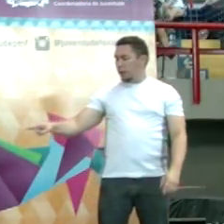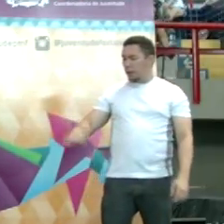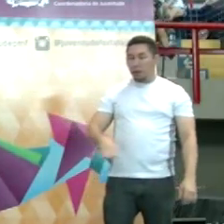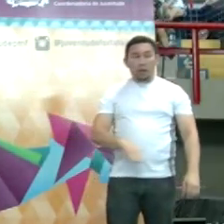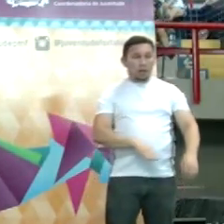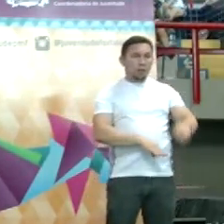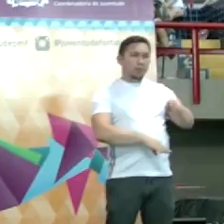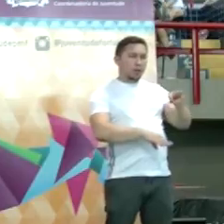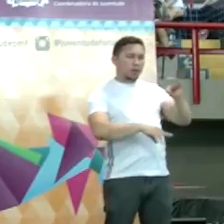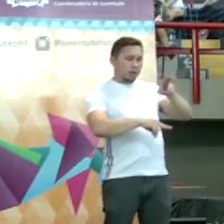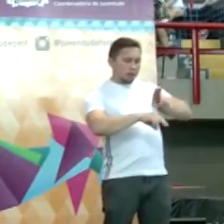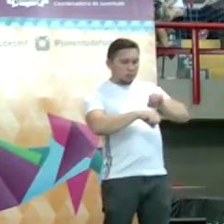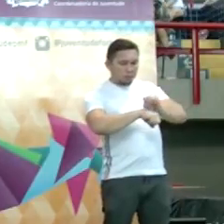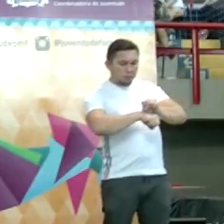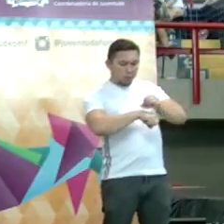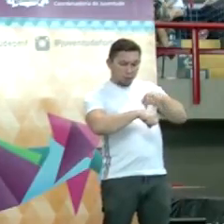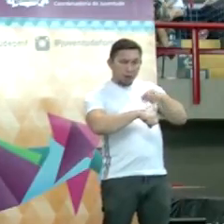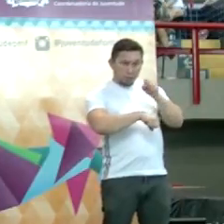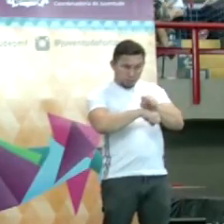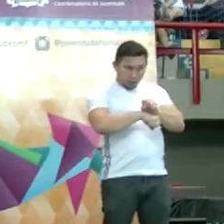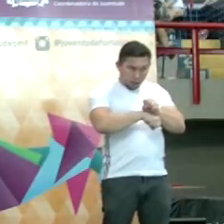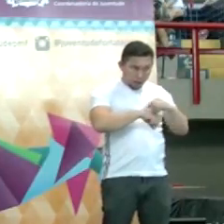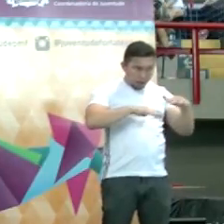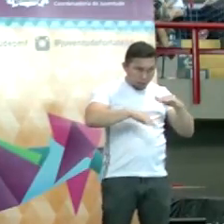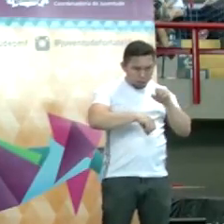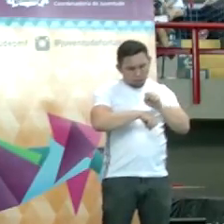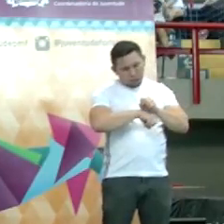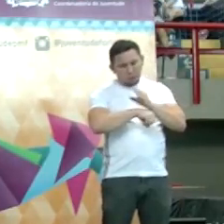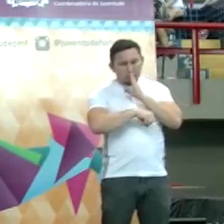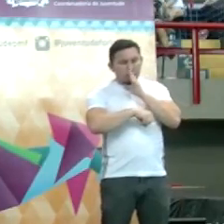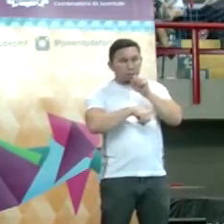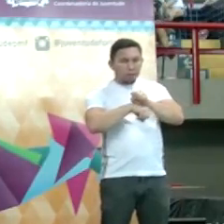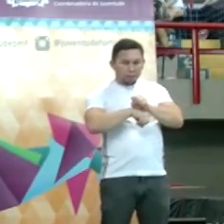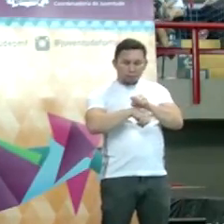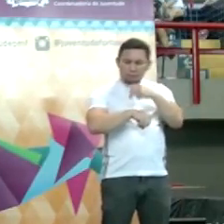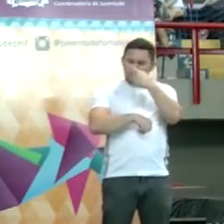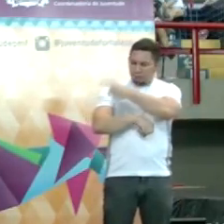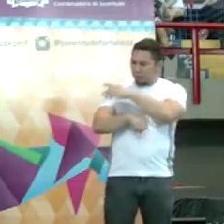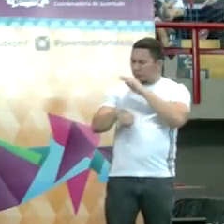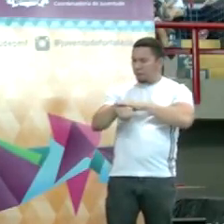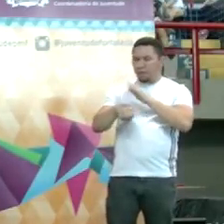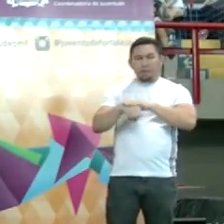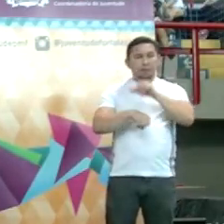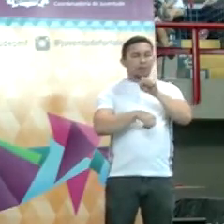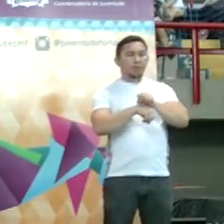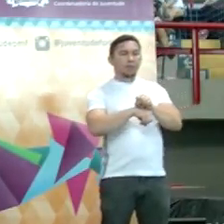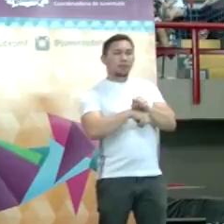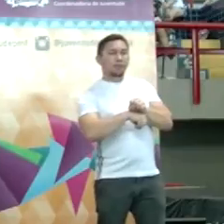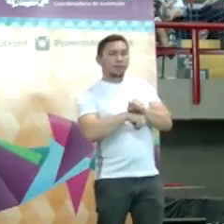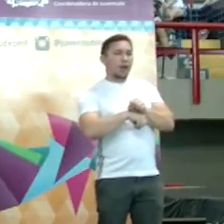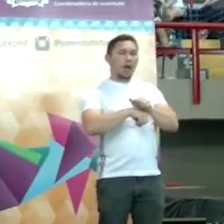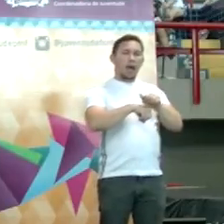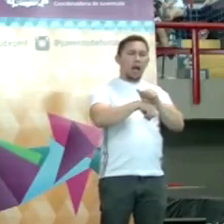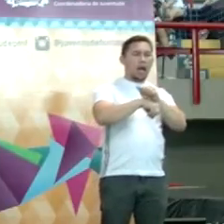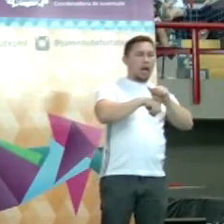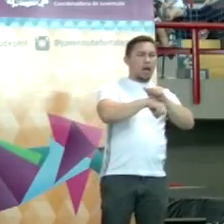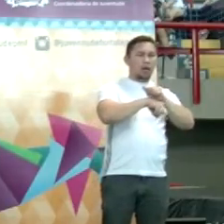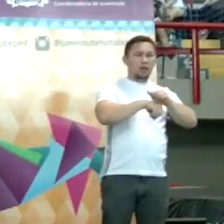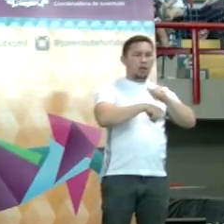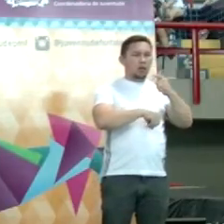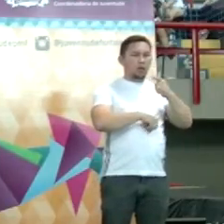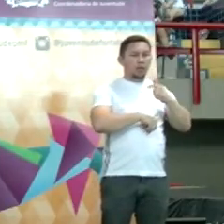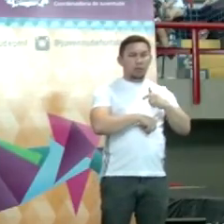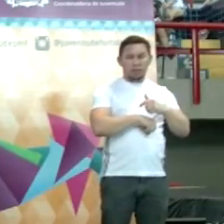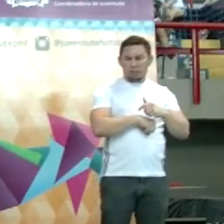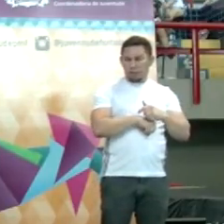está parada em relação à cadeira, concorda comigo? Concordo. Ah, professor, ela está parada. Se ela está parada, não tem atrito. Não, não diga isso